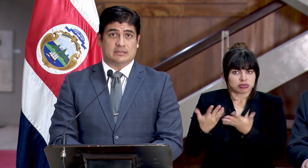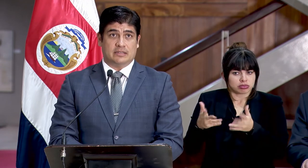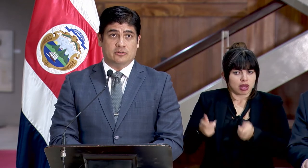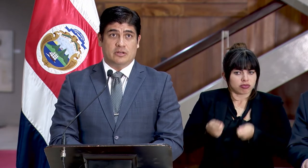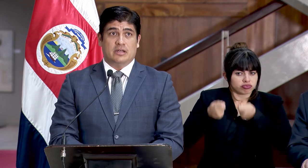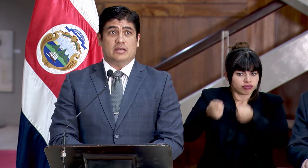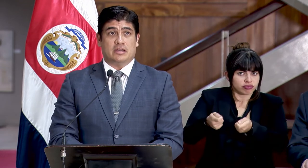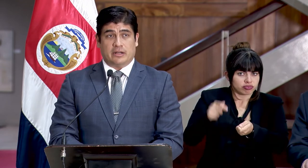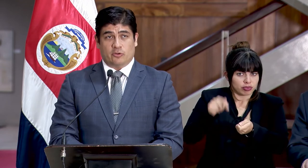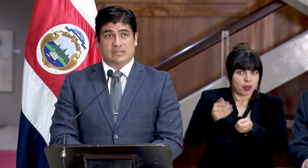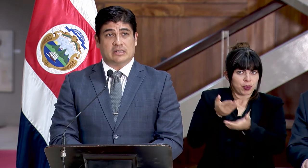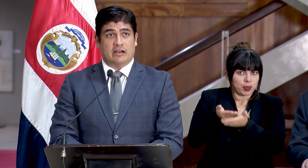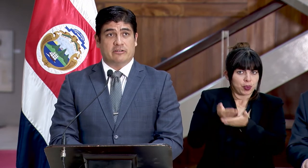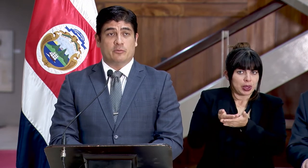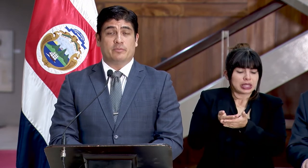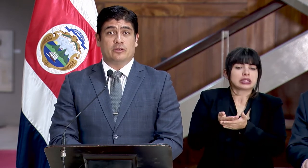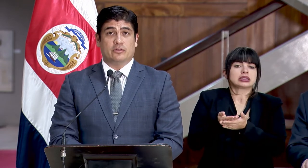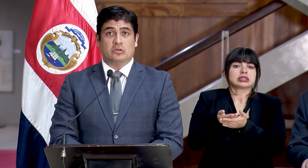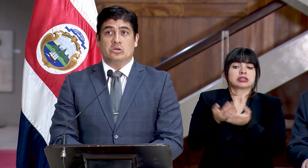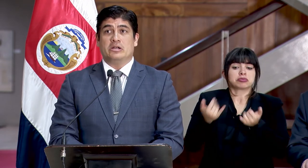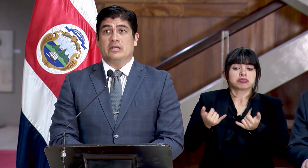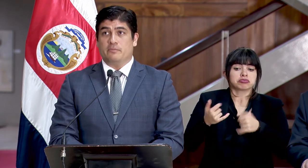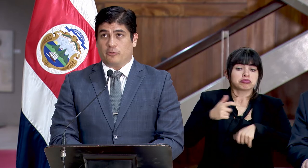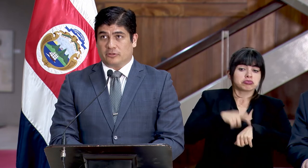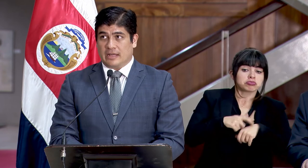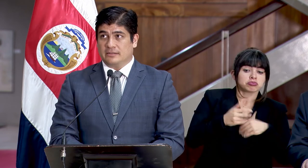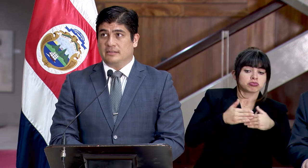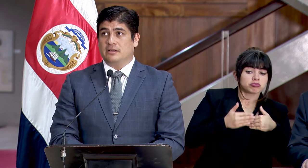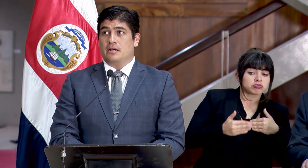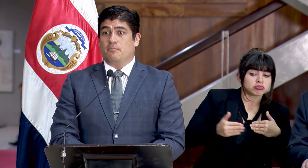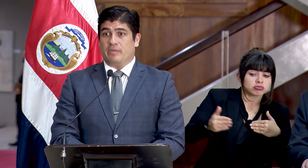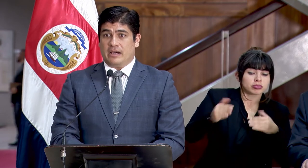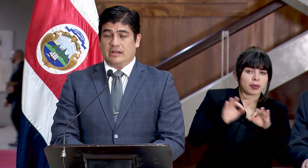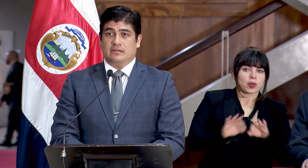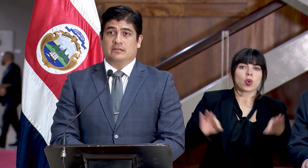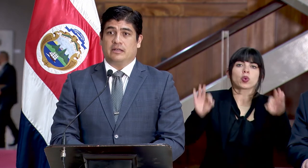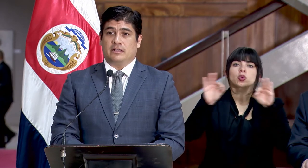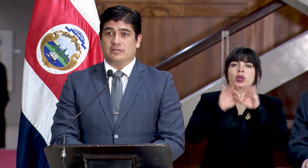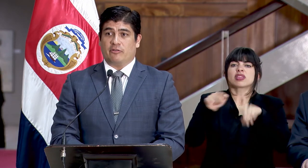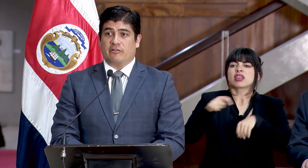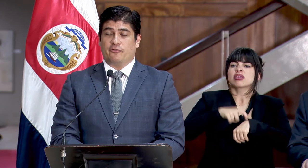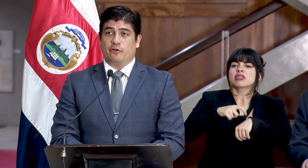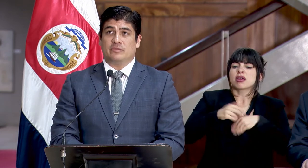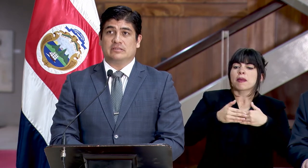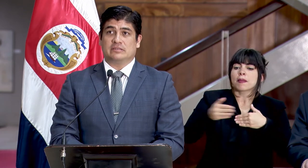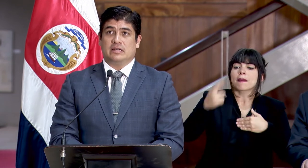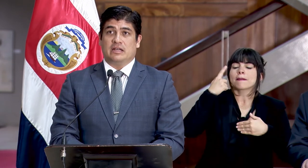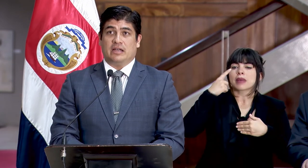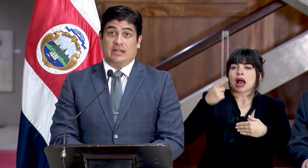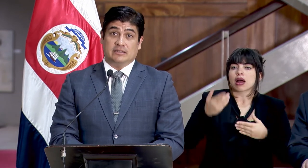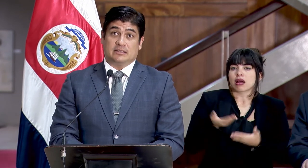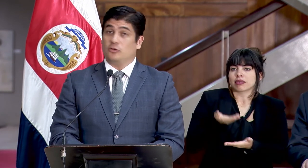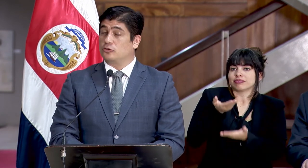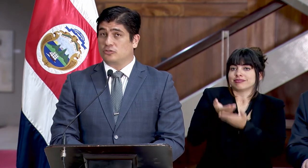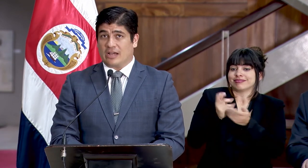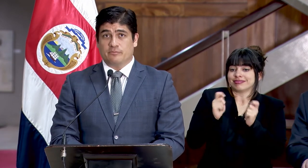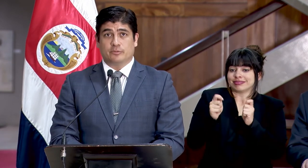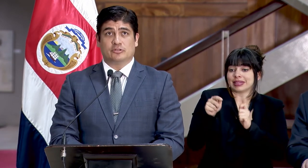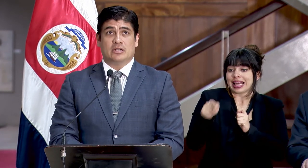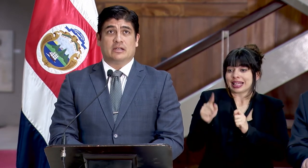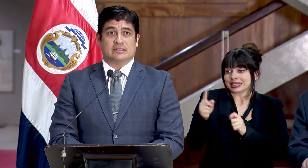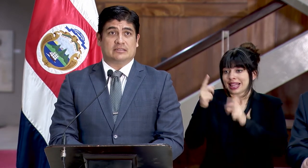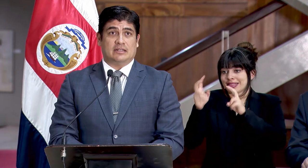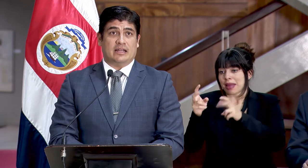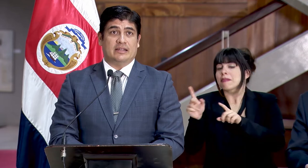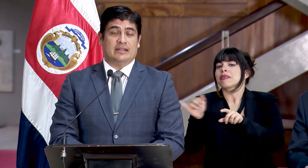en ese sentido, y creo que se abre un periodo importante para llevar reformas en ese y otros